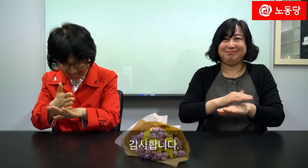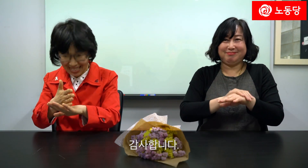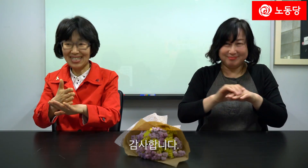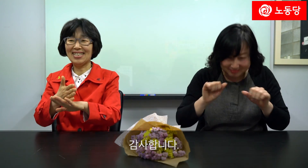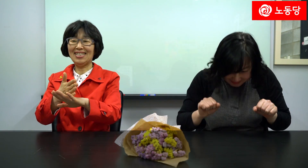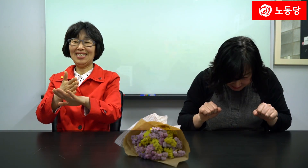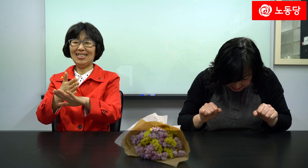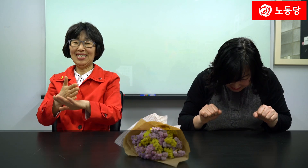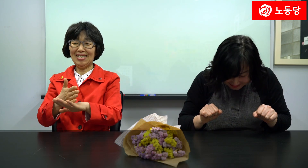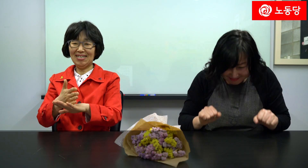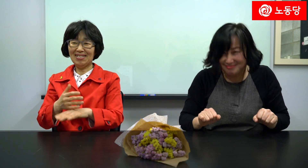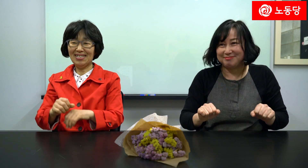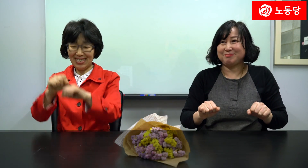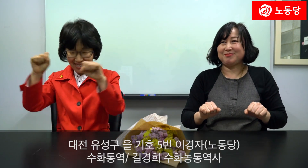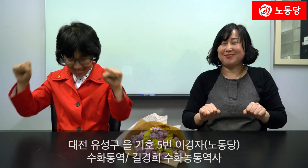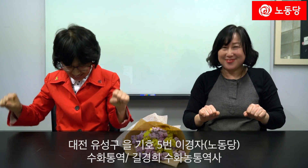감사합니다.